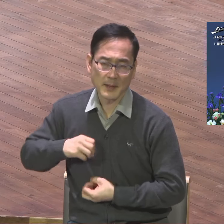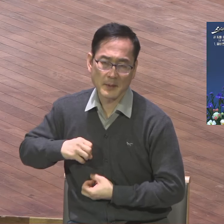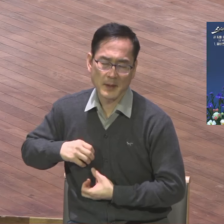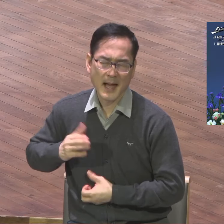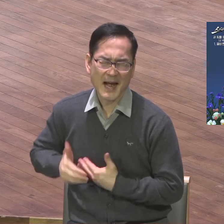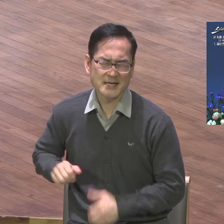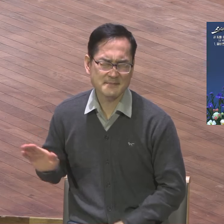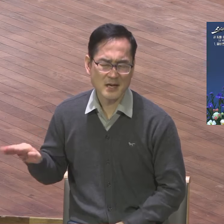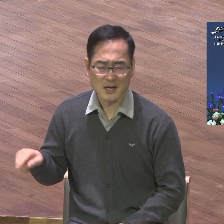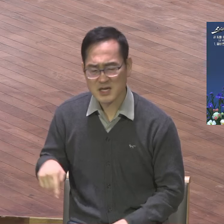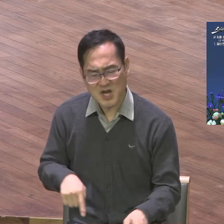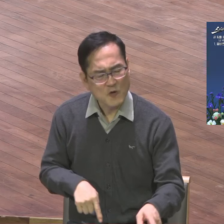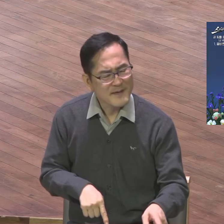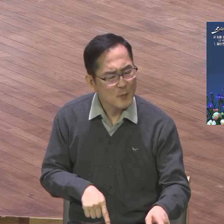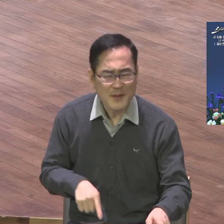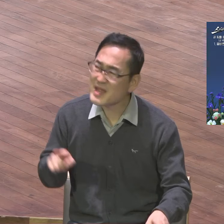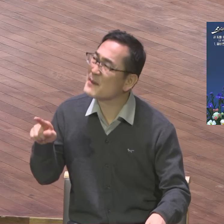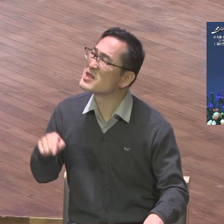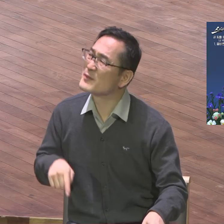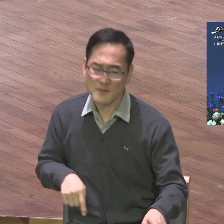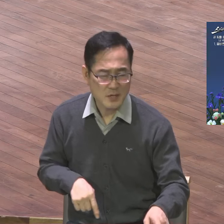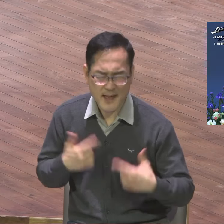앉아서 기도하면서 기도하고